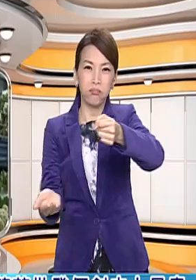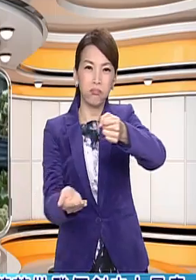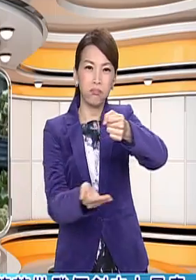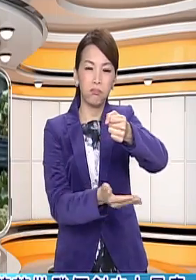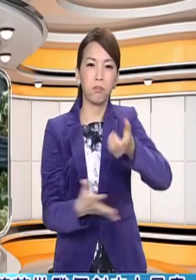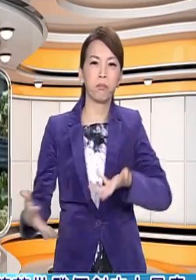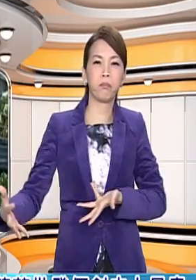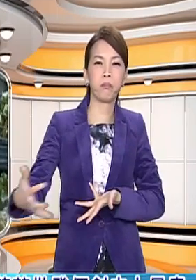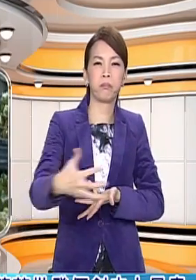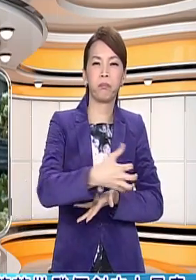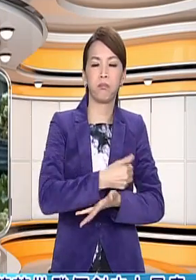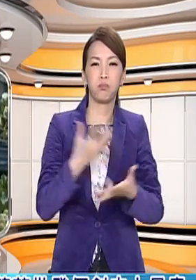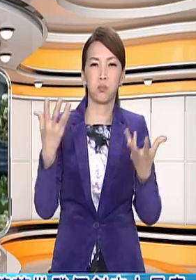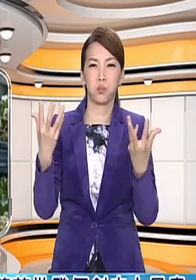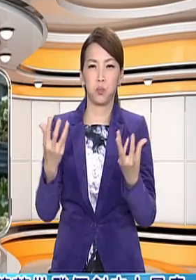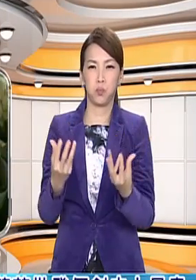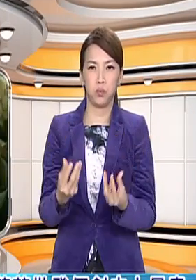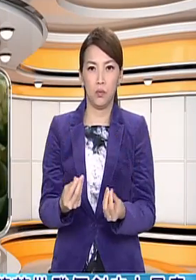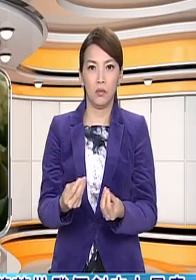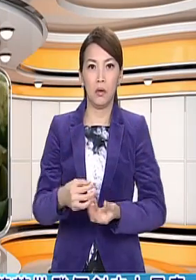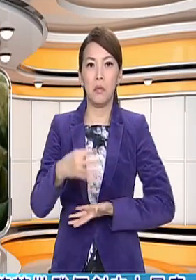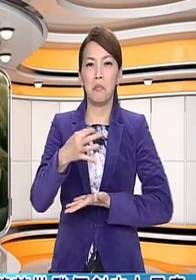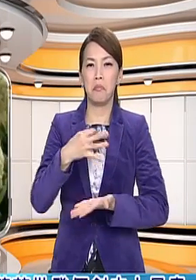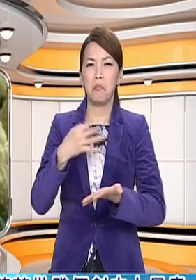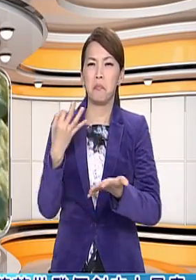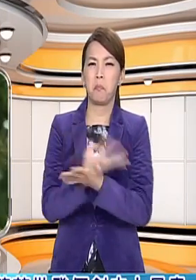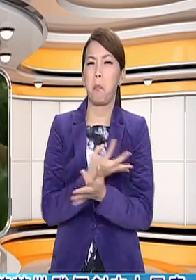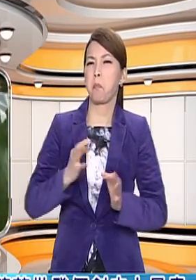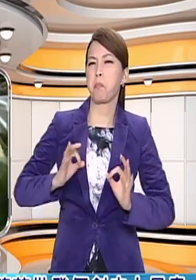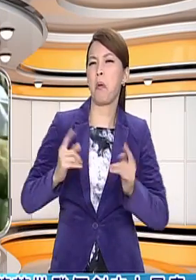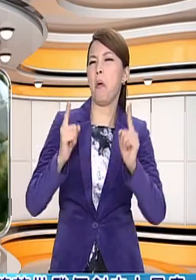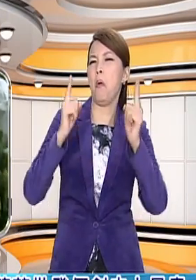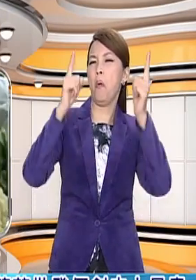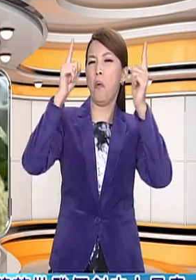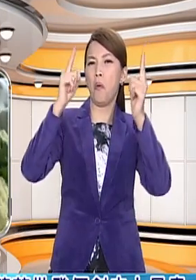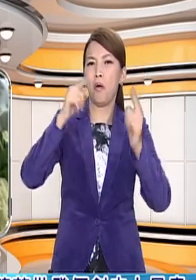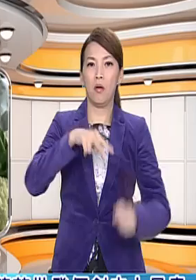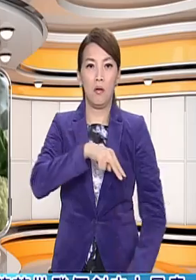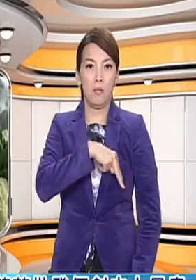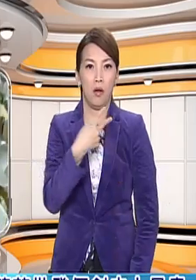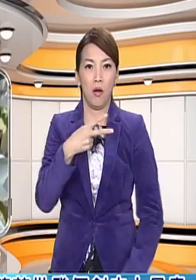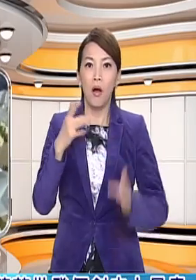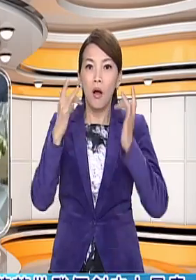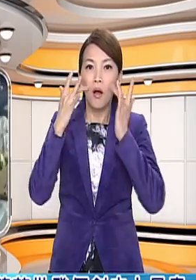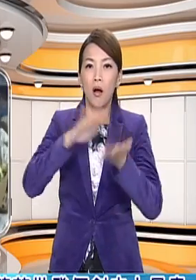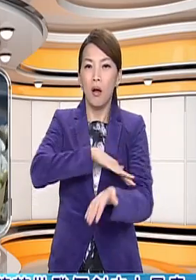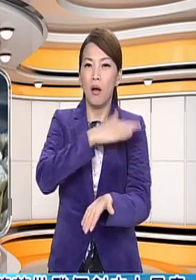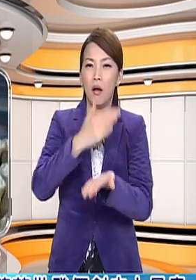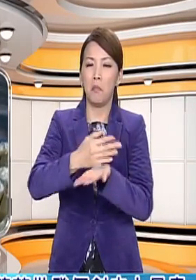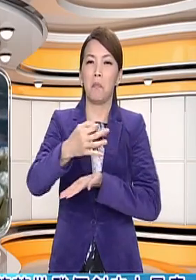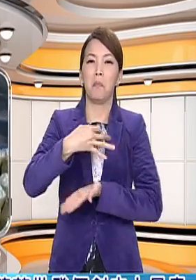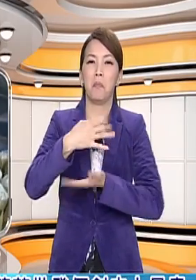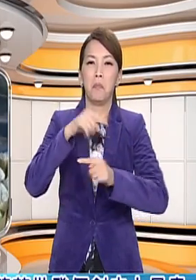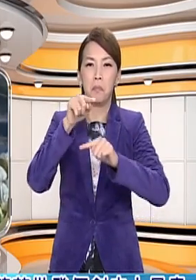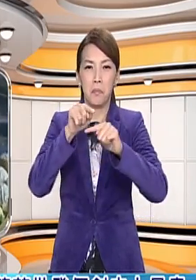减，在供不应求的情况下，周二的蔬菜平均批发价每公斤来到